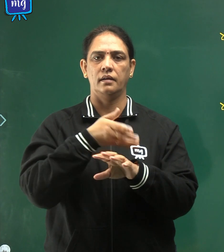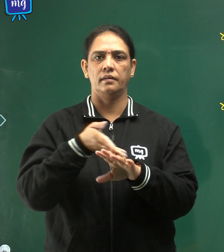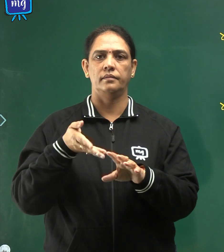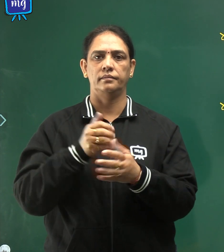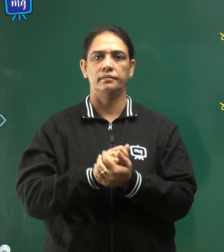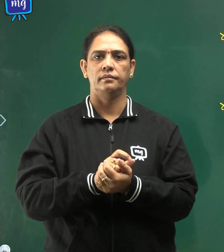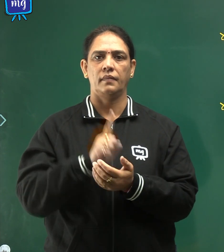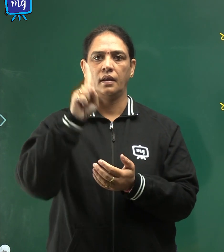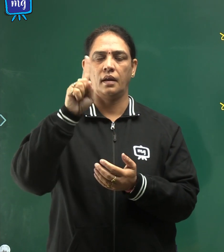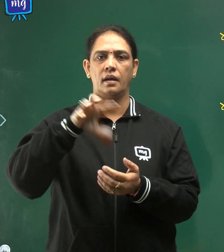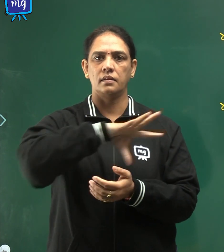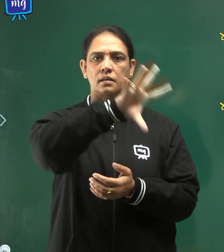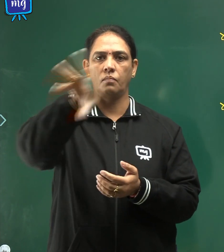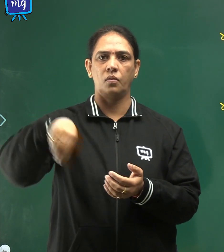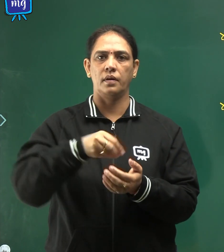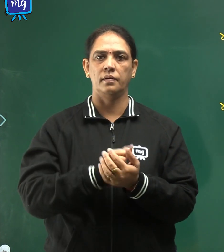एक संपूर्ण